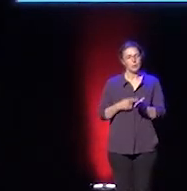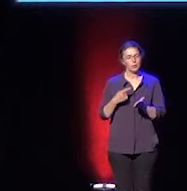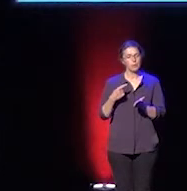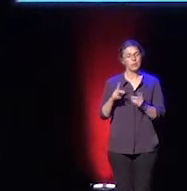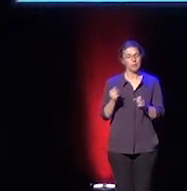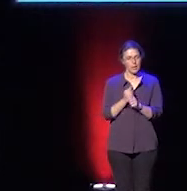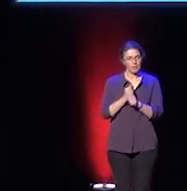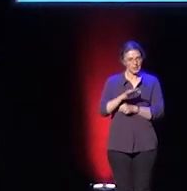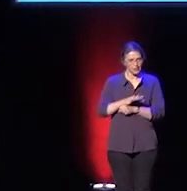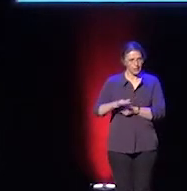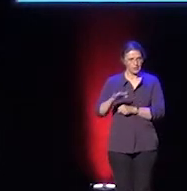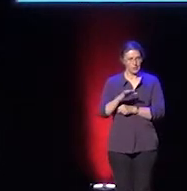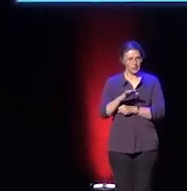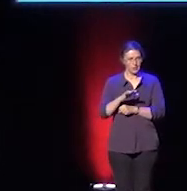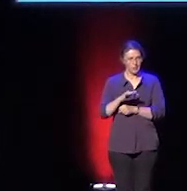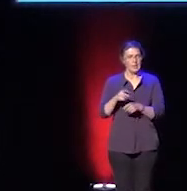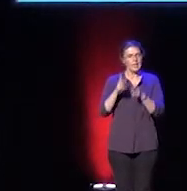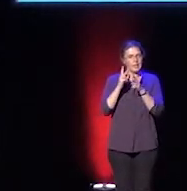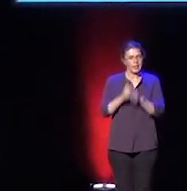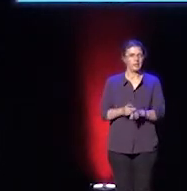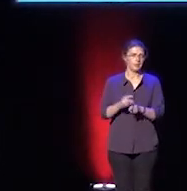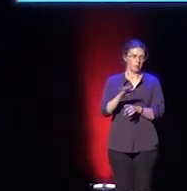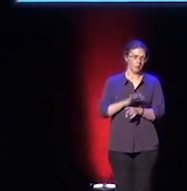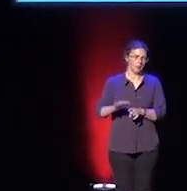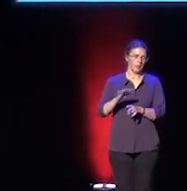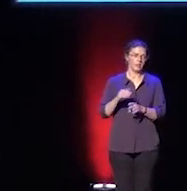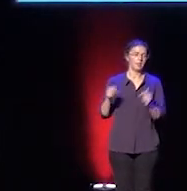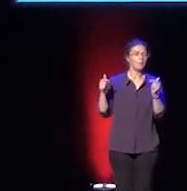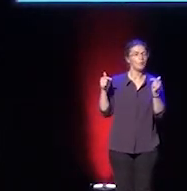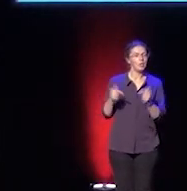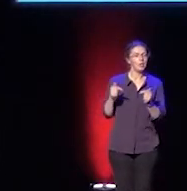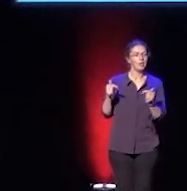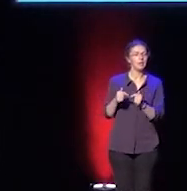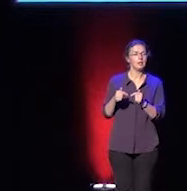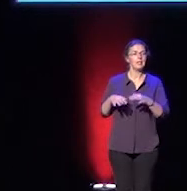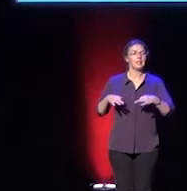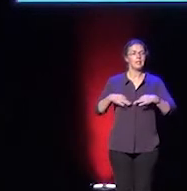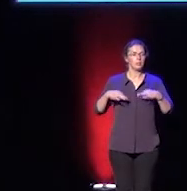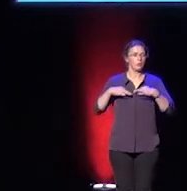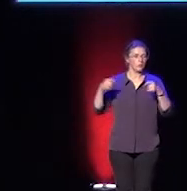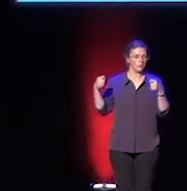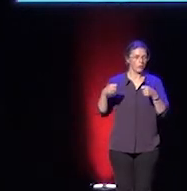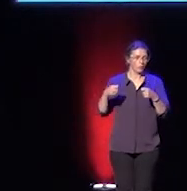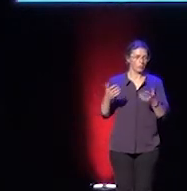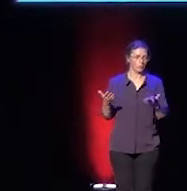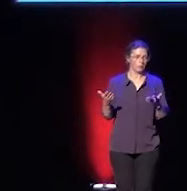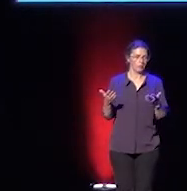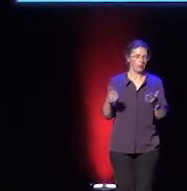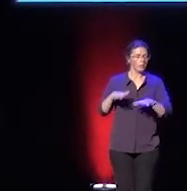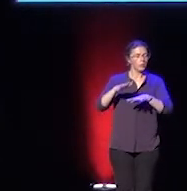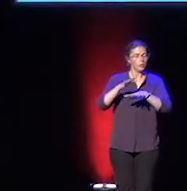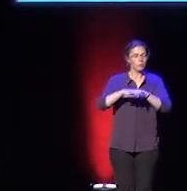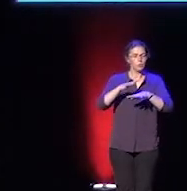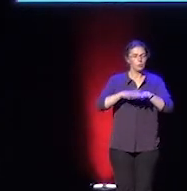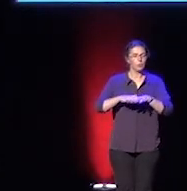im Arbeitsmarkt, im Rentenbereich, in der Pflege, in der Gesundheitsversorgung, in der